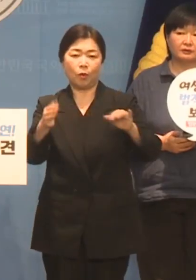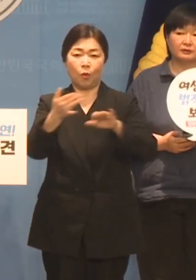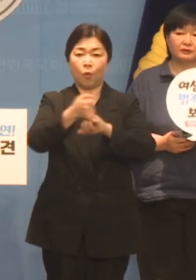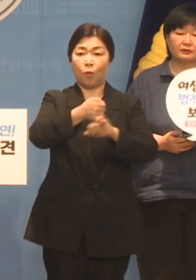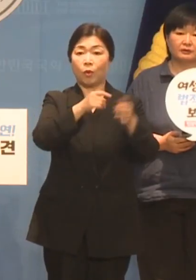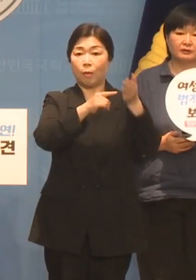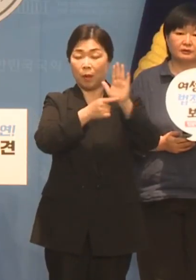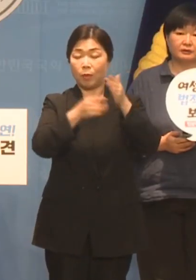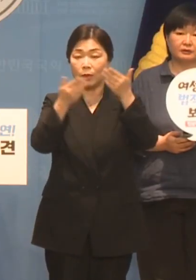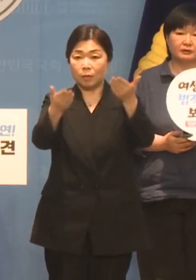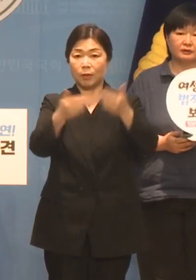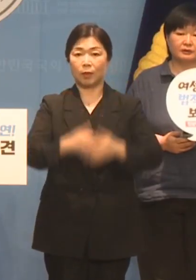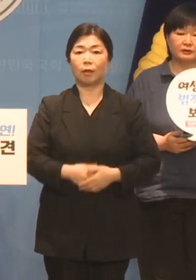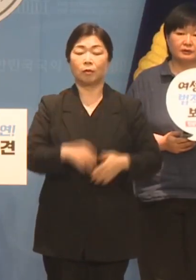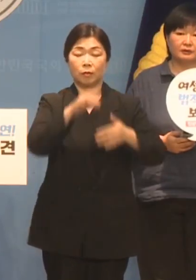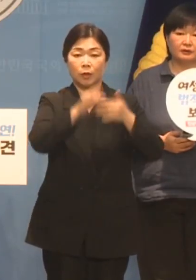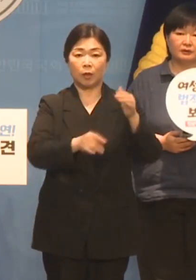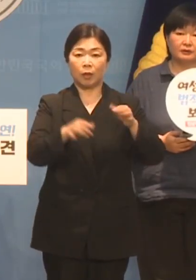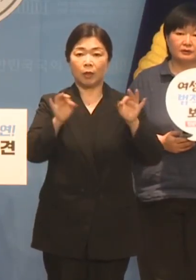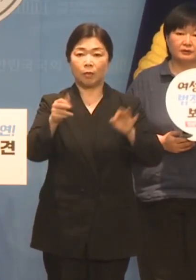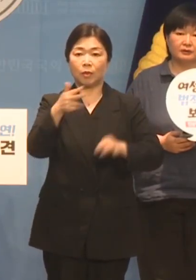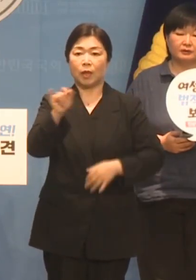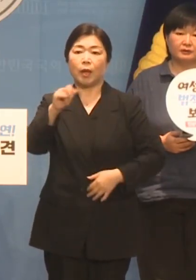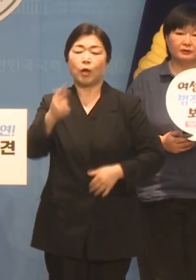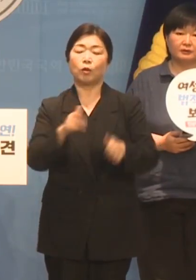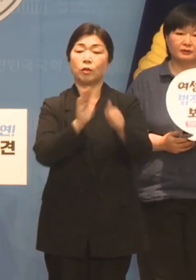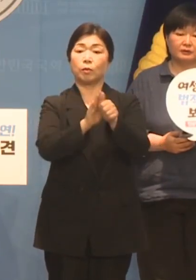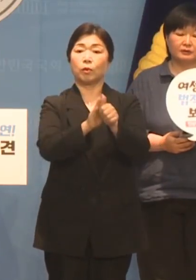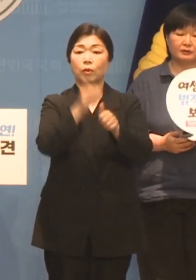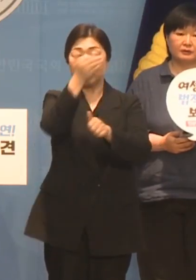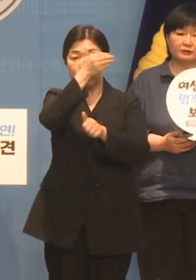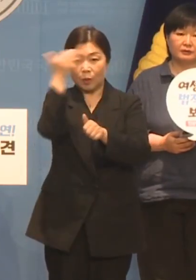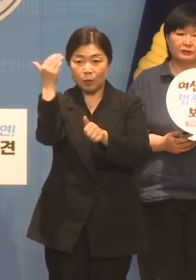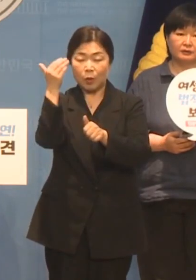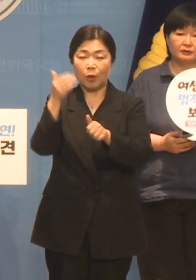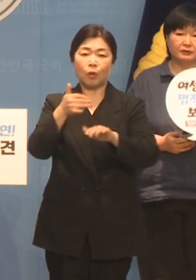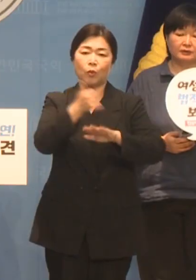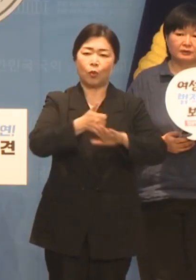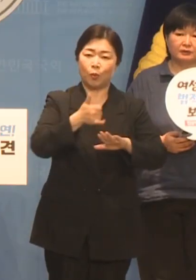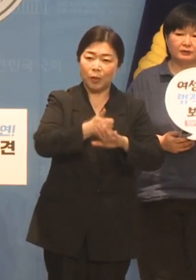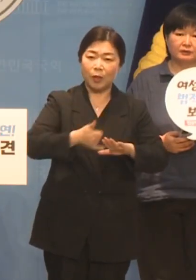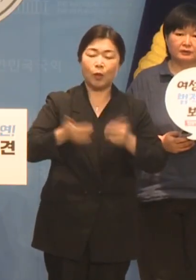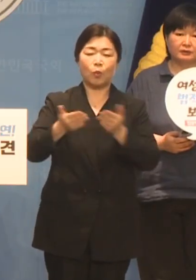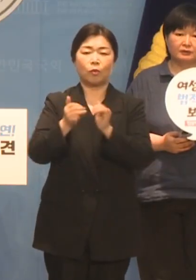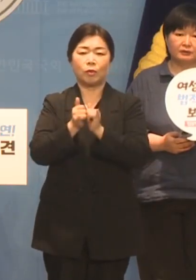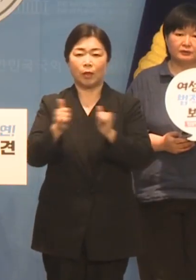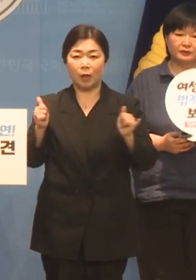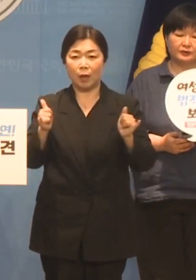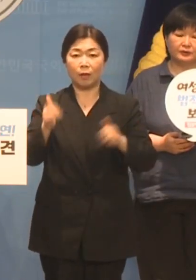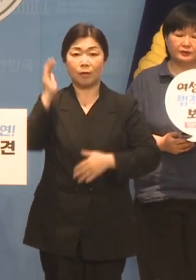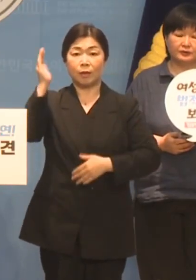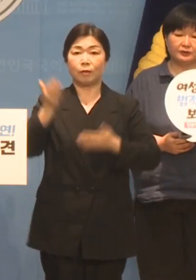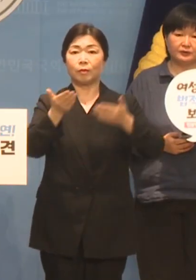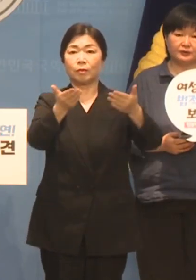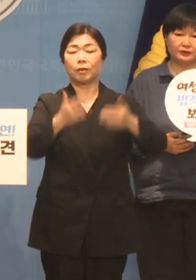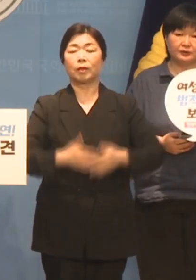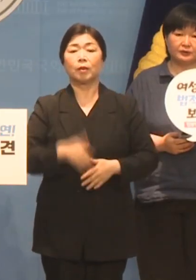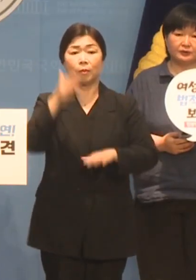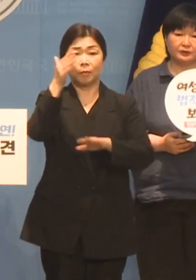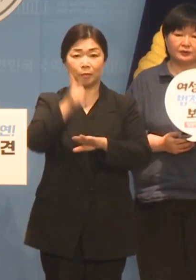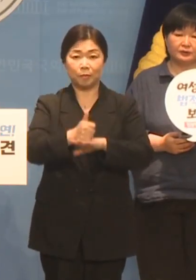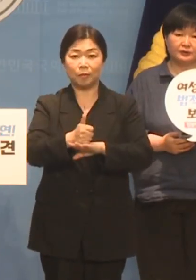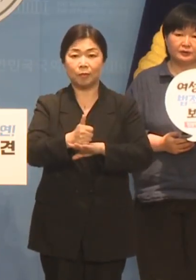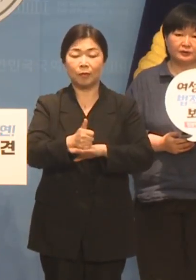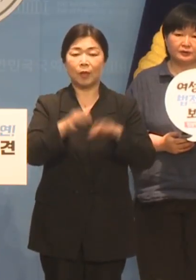있겠습니다. 순서는 김재원 후보를 지지하는 청년, 농민, 노동자 발언이 있고 마지막